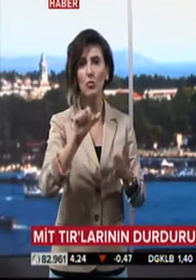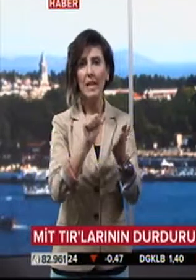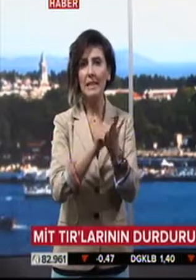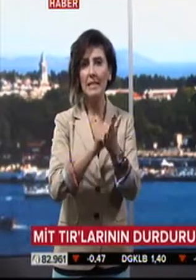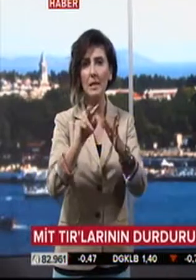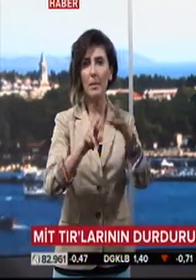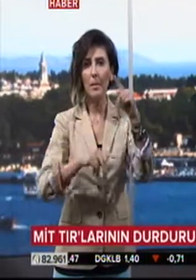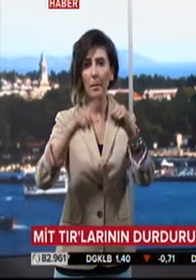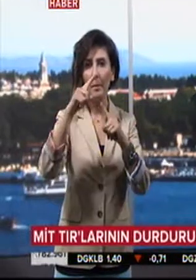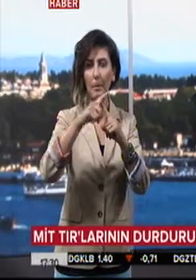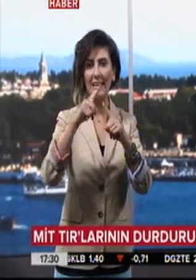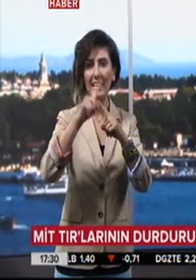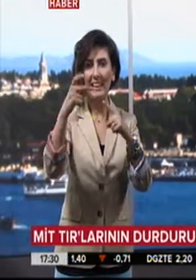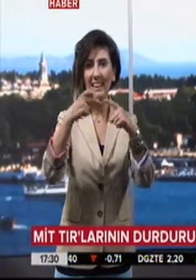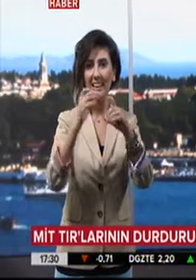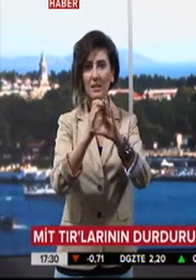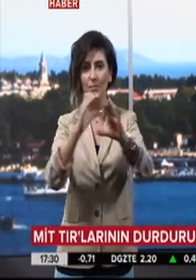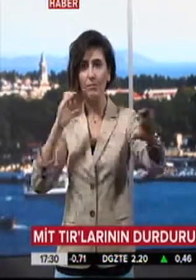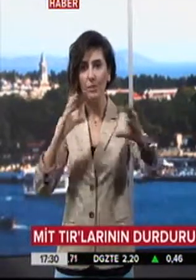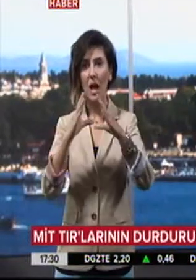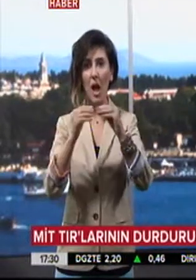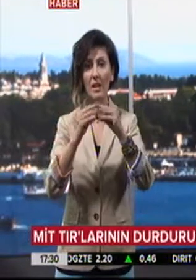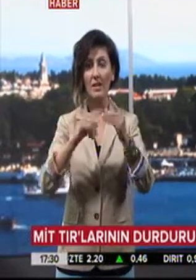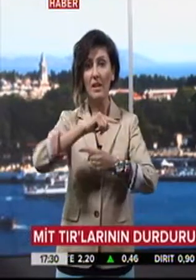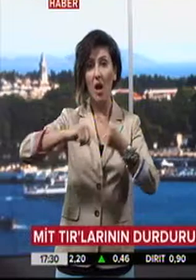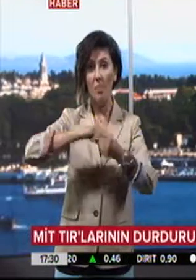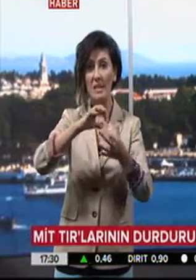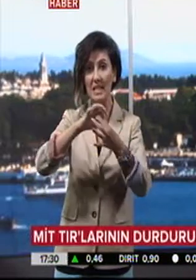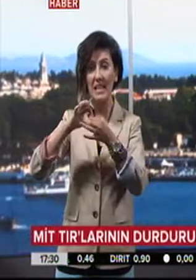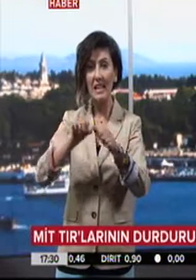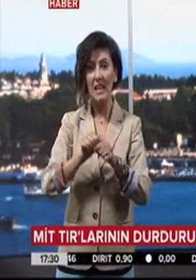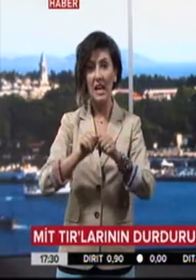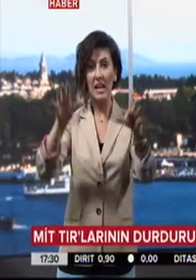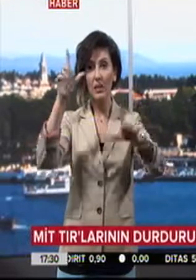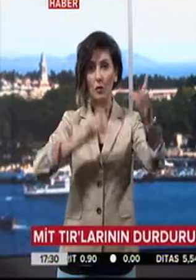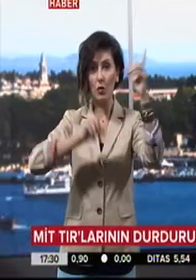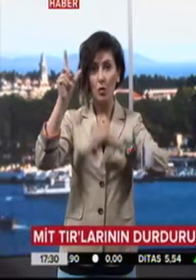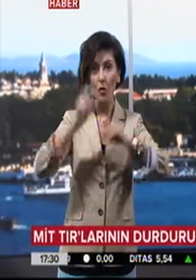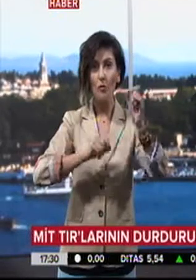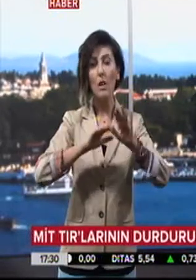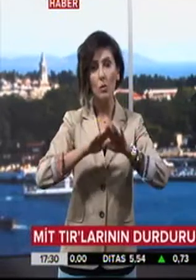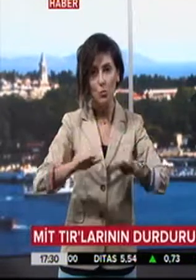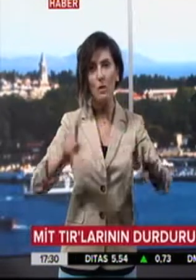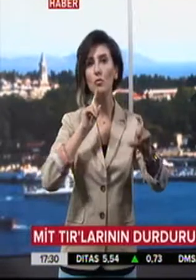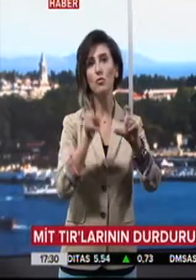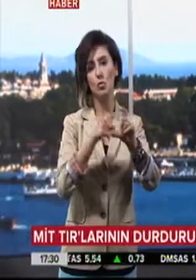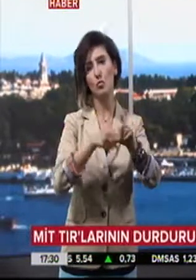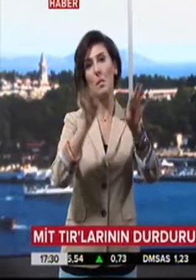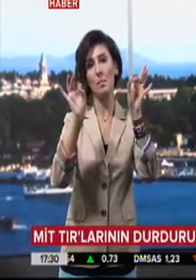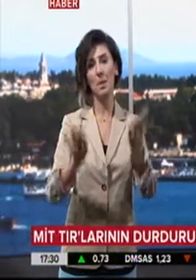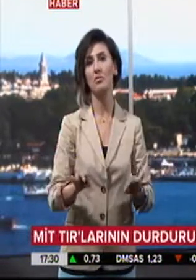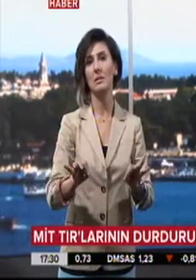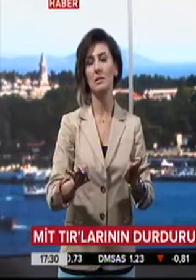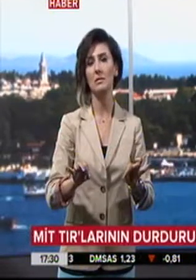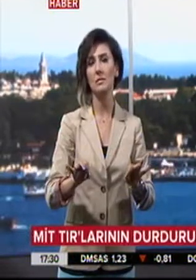Cumhuriyet Gazetesi'nin MİT tırlarının Adana'da aranmasıyla ilgili yayınladığı fotoğraflar üzerine soruşturma